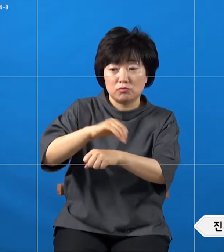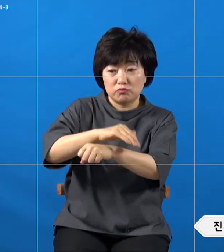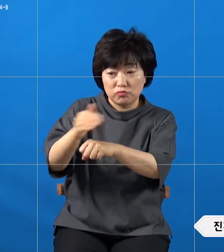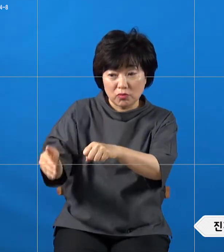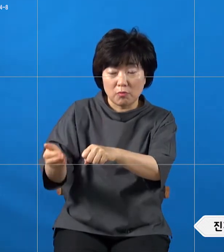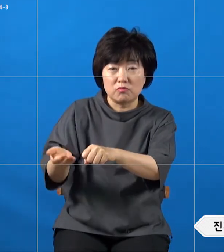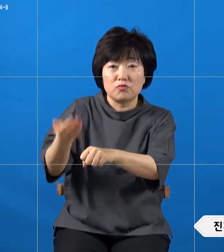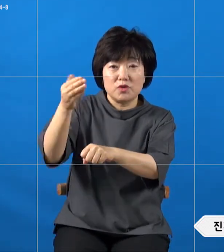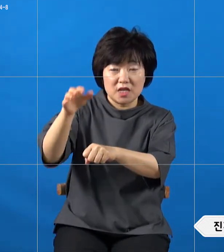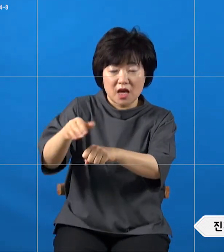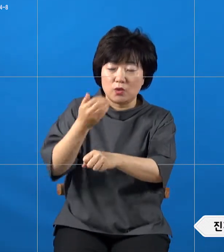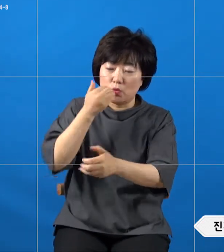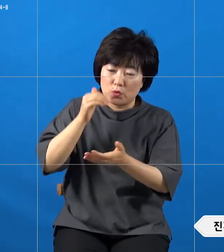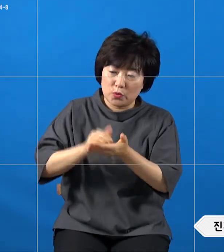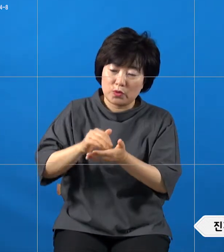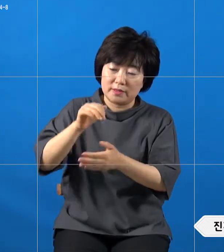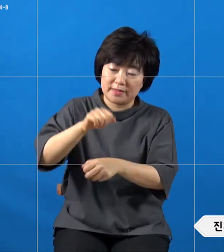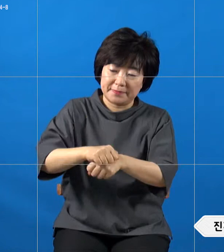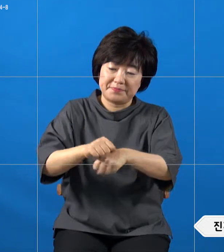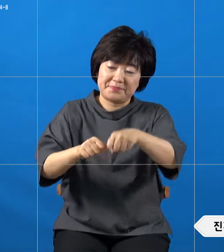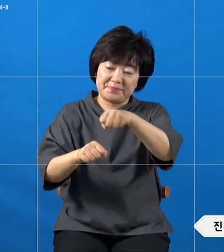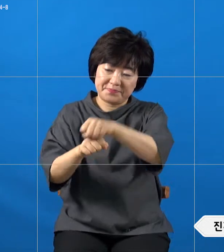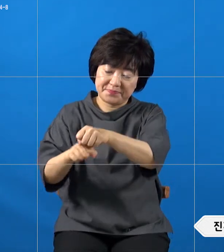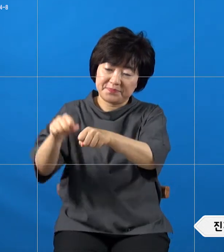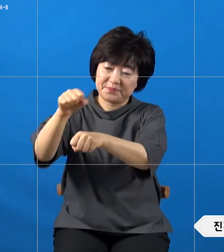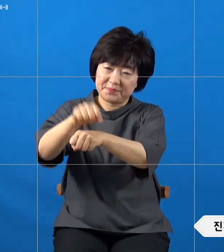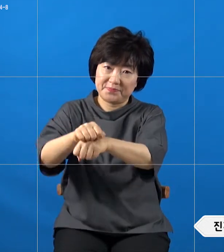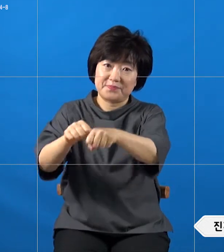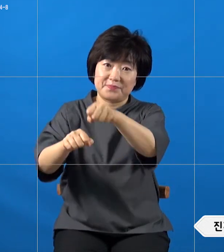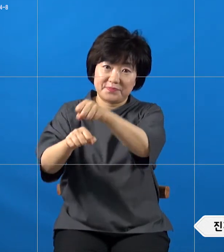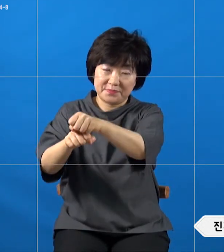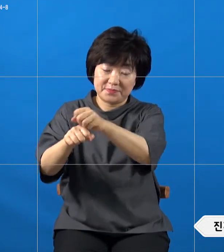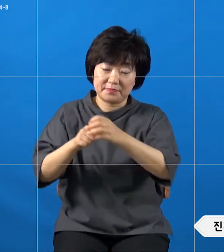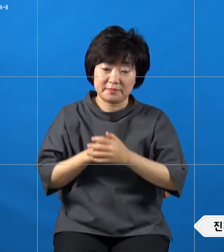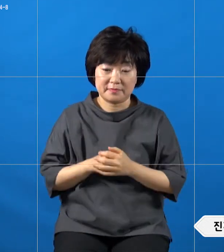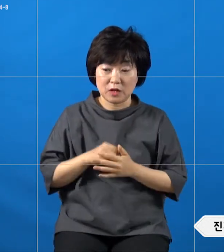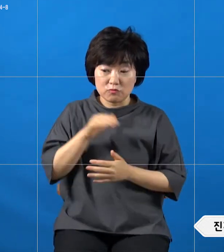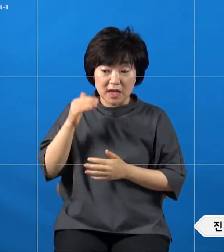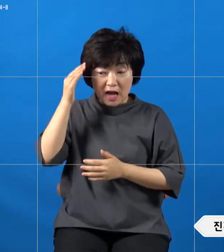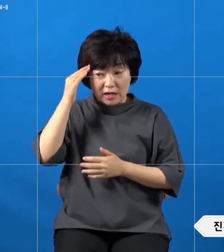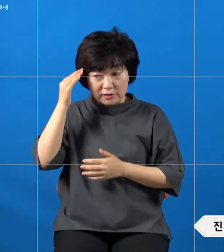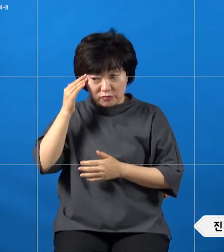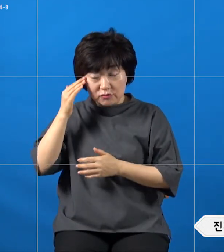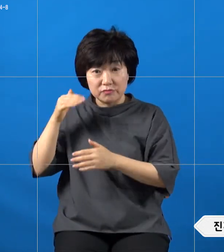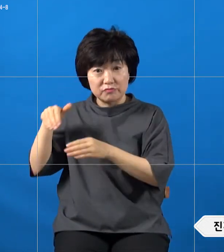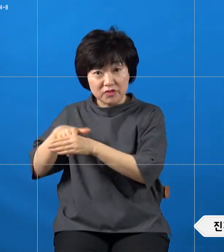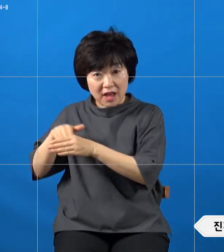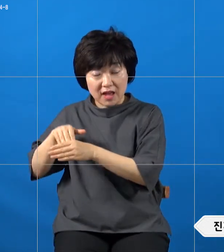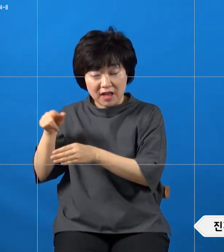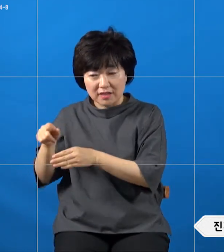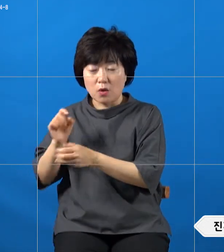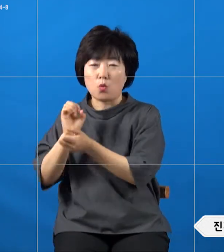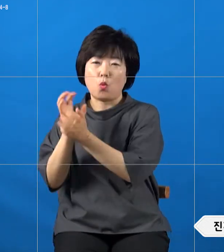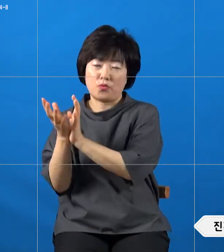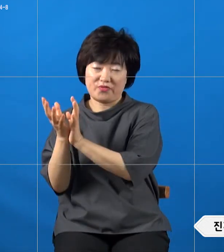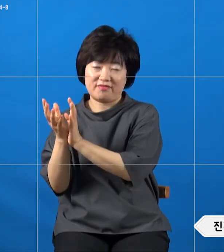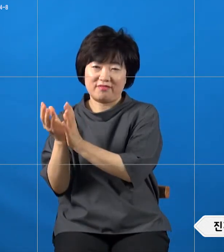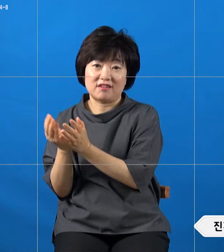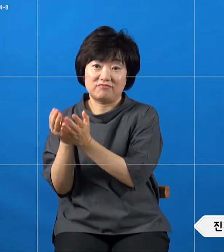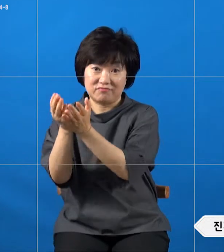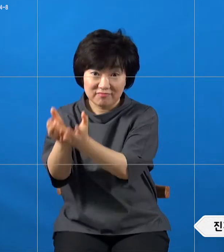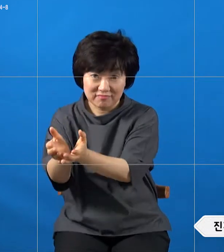위에 꽃을 놓습니다. 그런데 유대인의 풍습에서는 꽃이 아니라 돌을